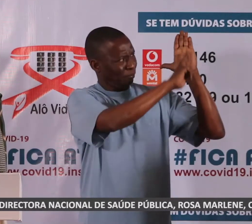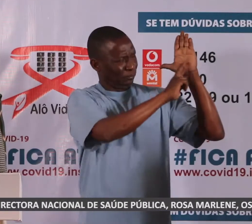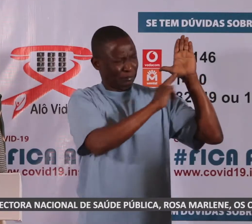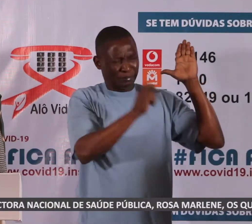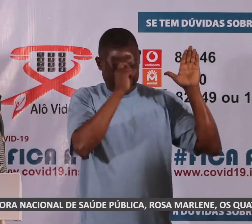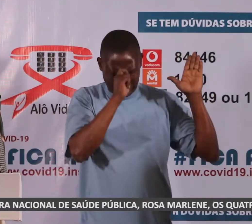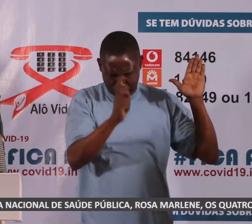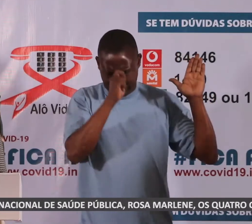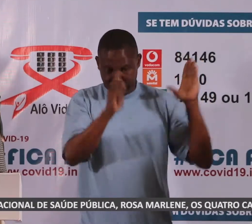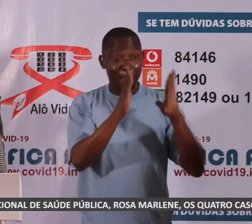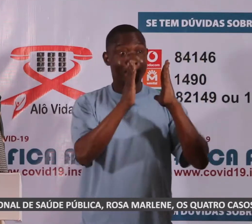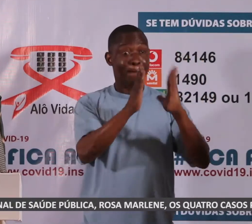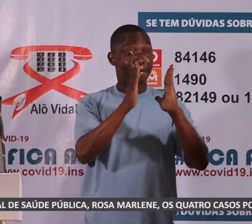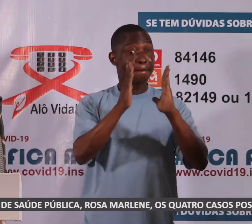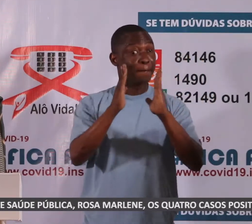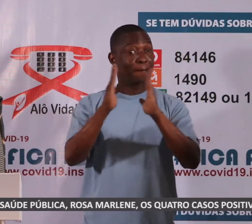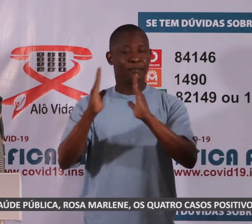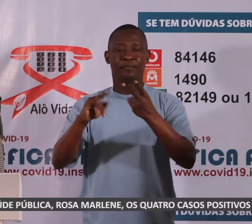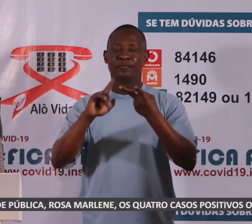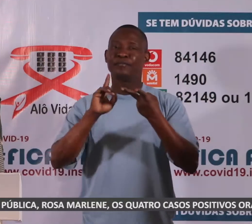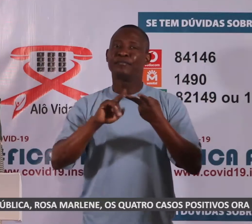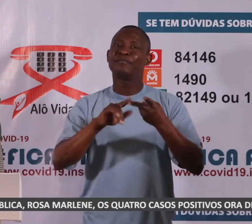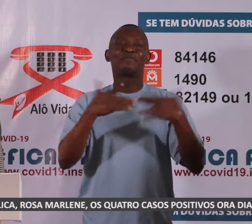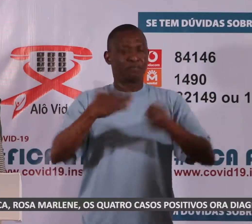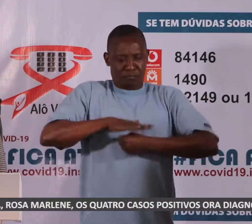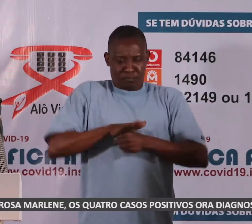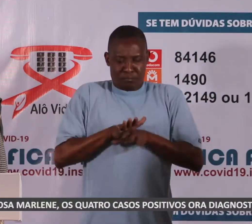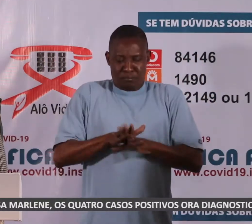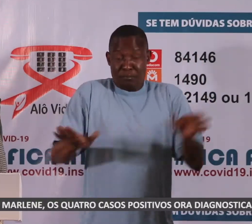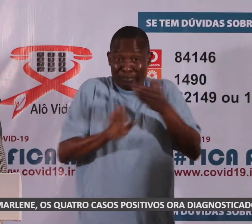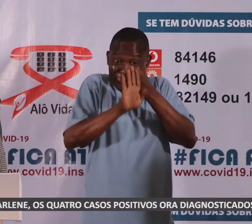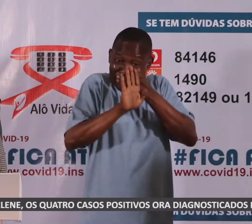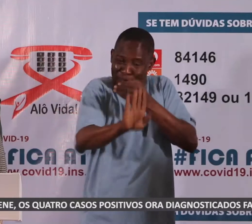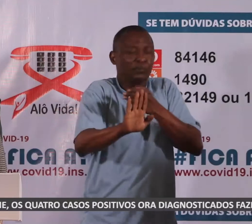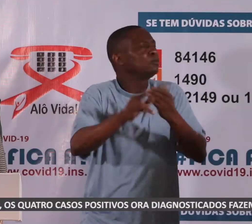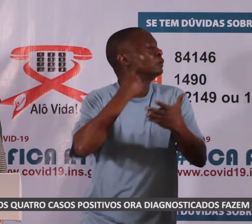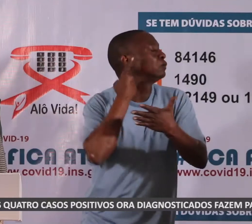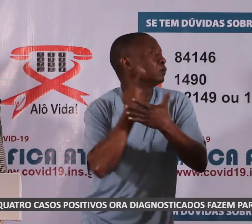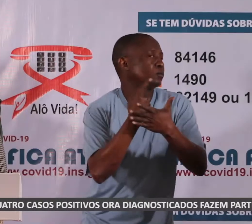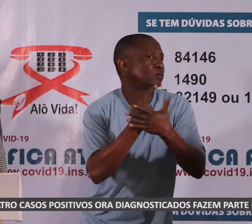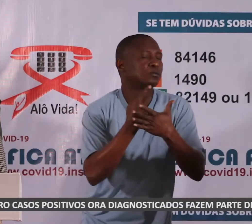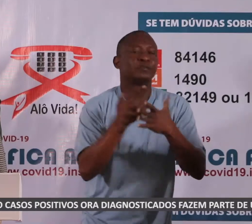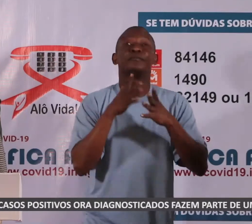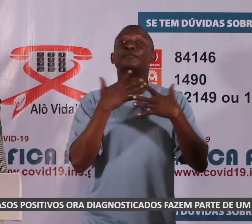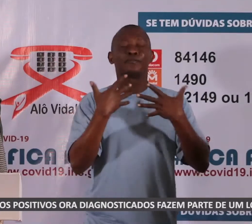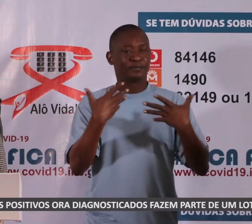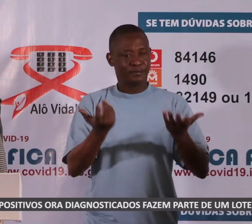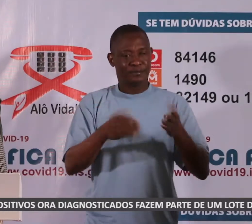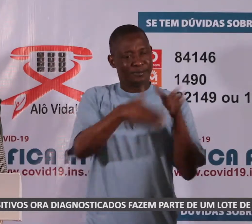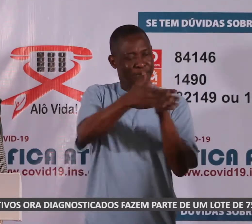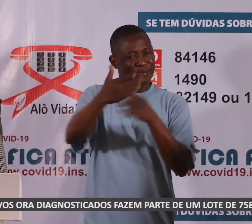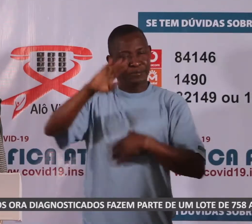responsável das medidas de prevenção da Covid-19 é essencial para a contenção